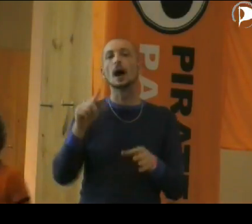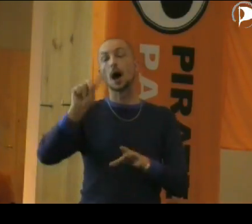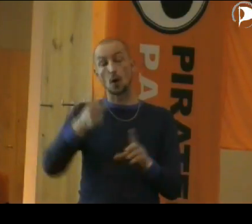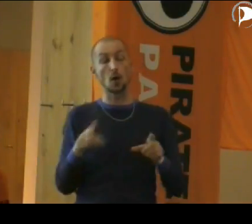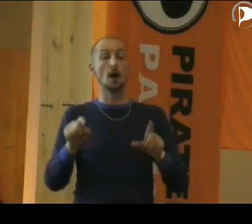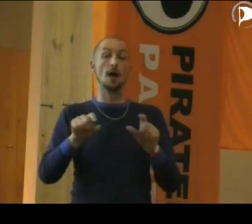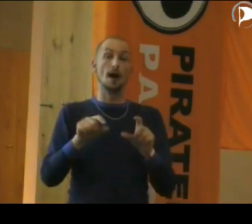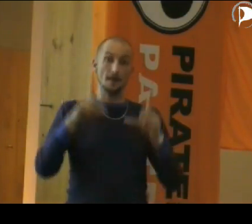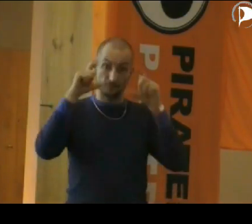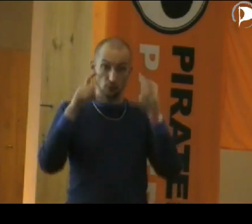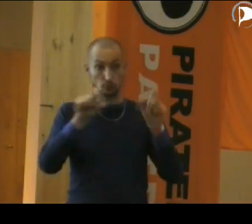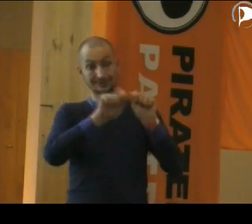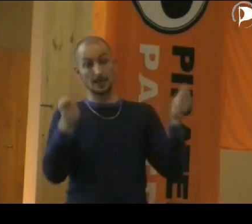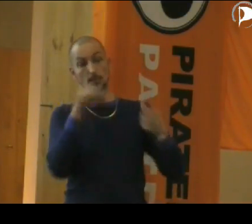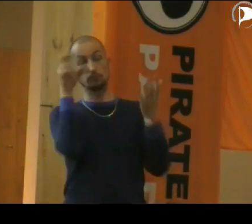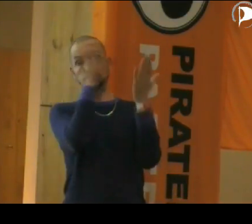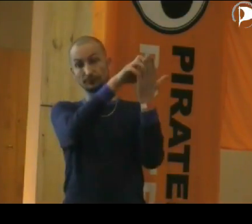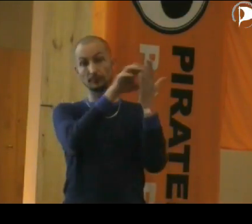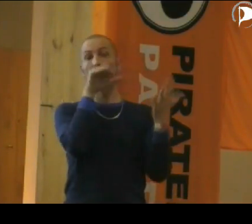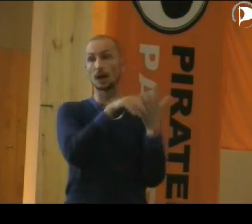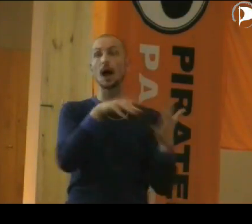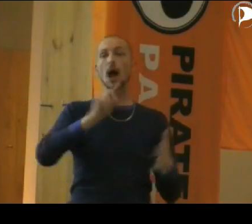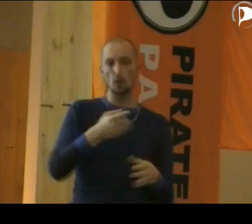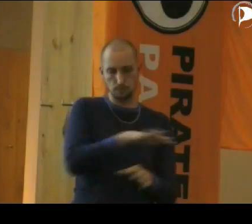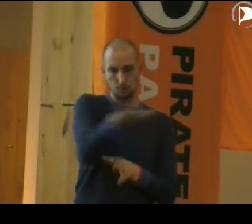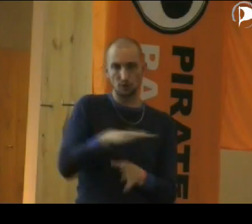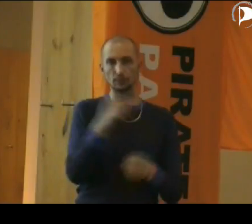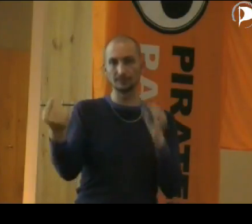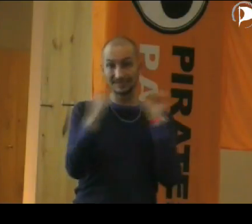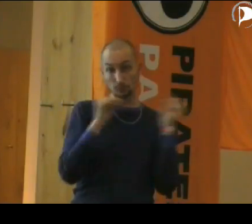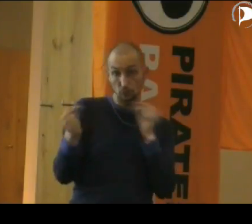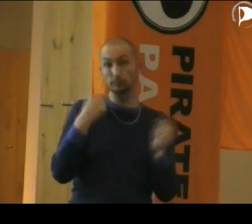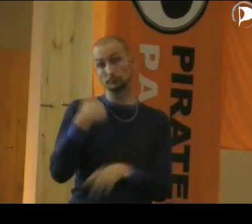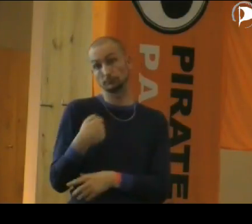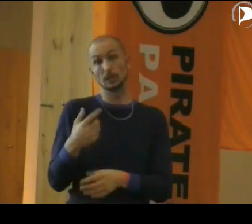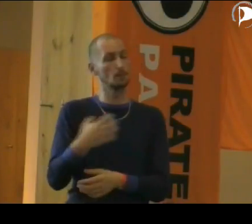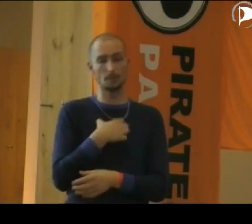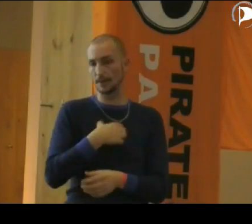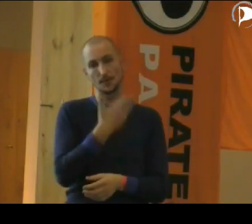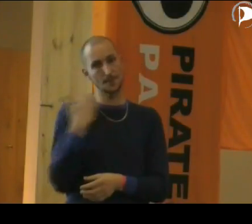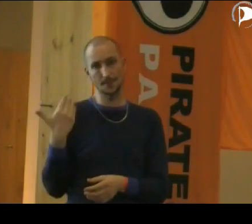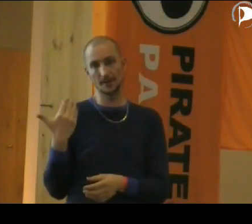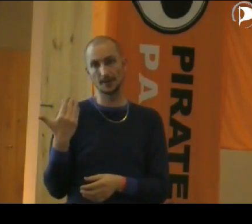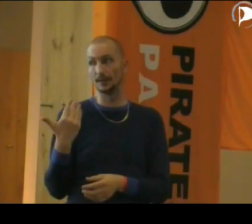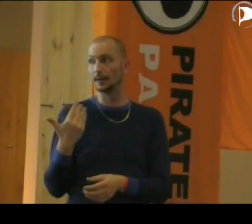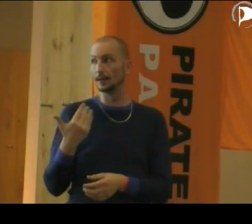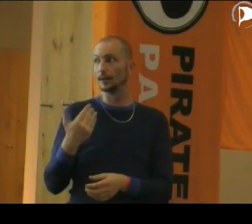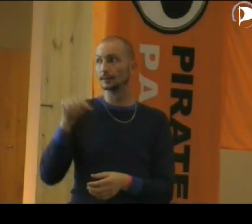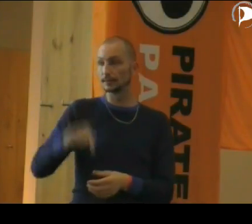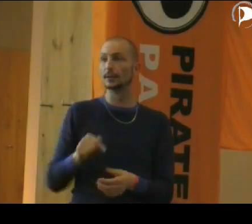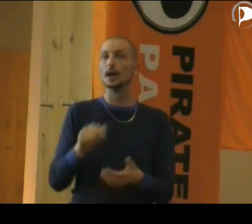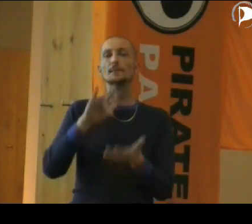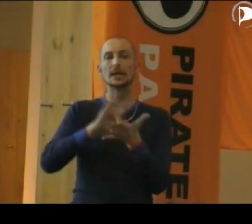darfst keine probleme und auch bei podiumsdiskussionen sind so wie facebook die möglichkeit